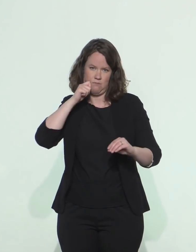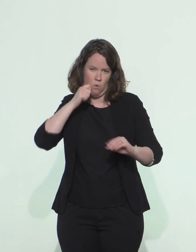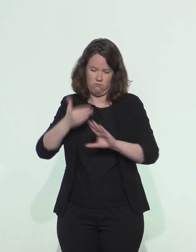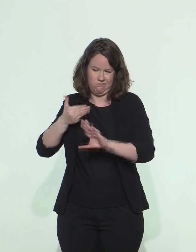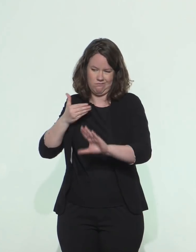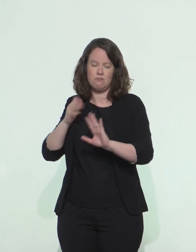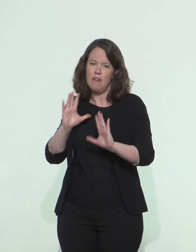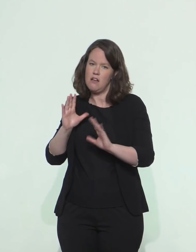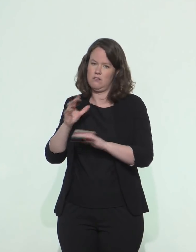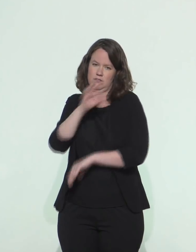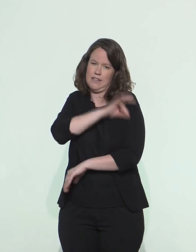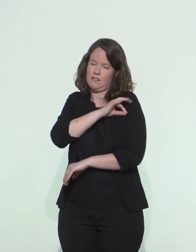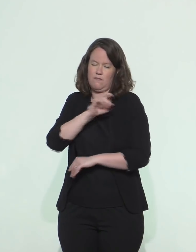non-vaccination.